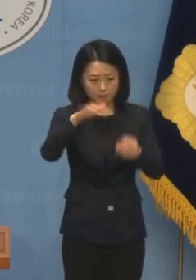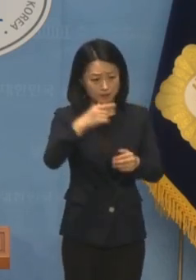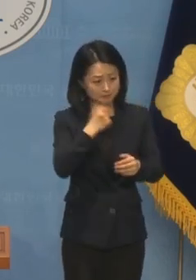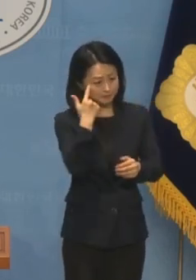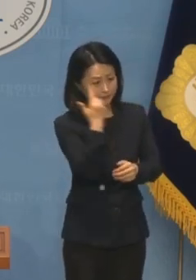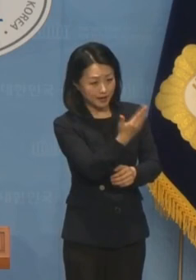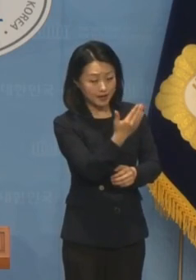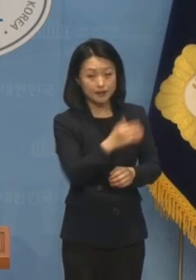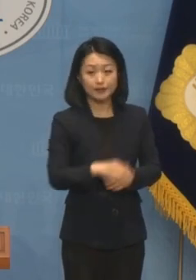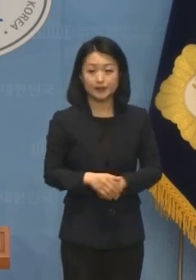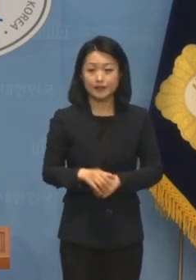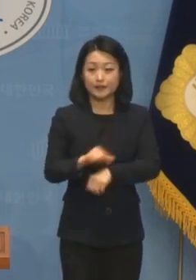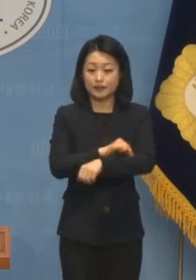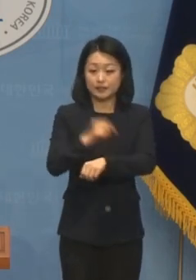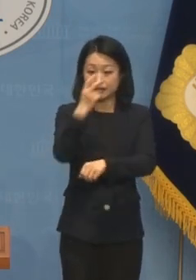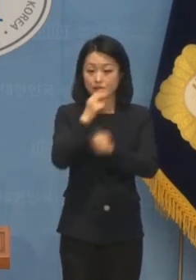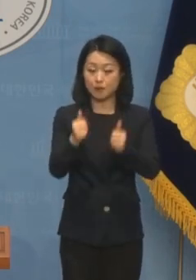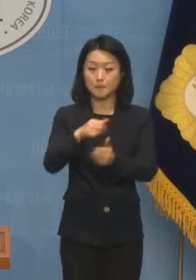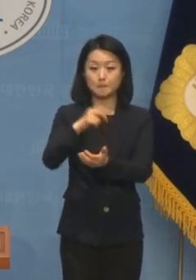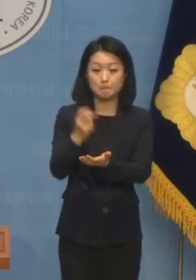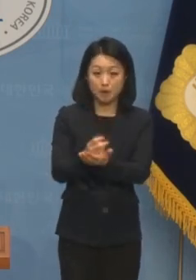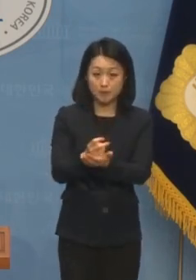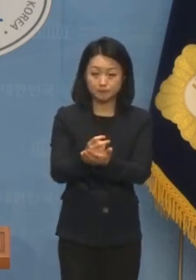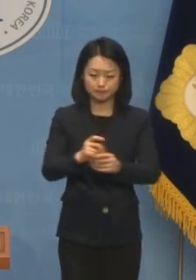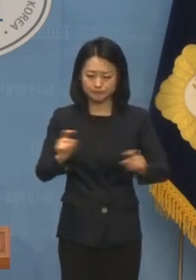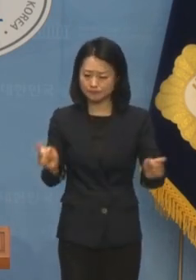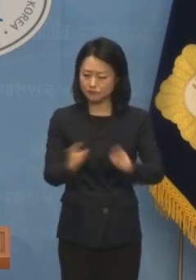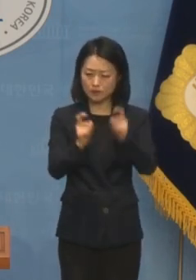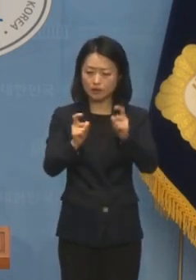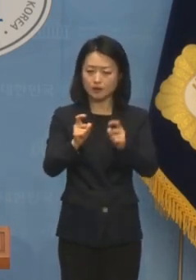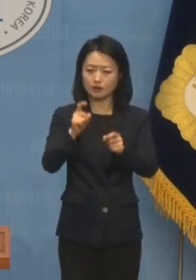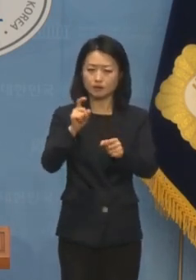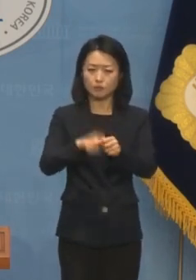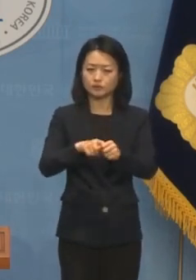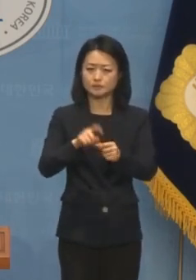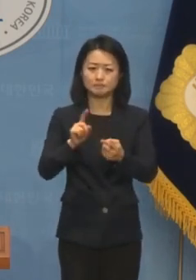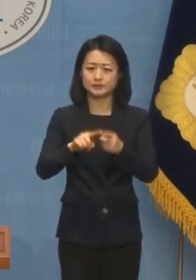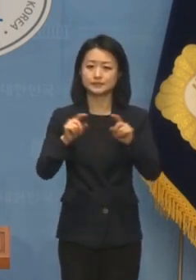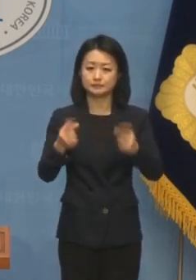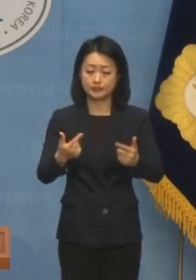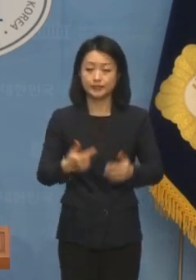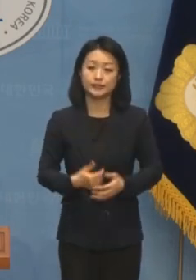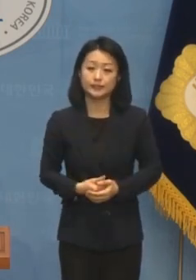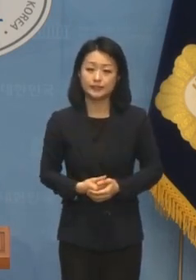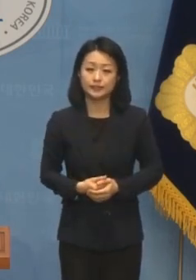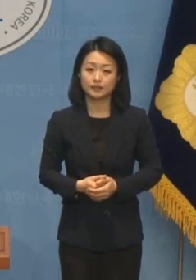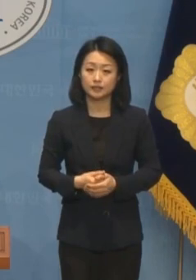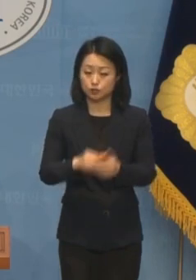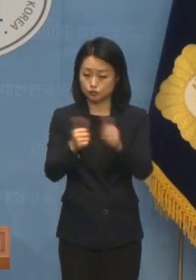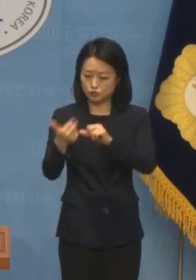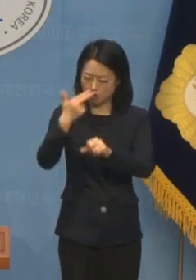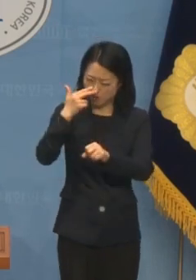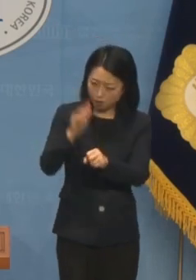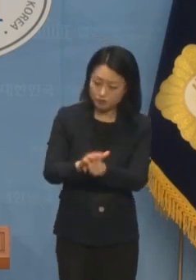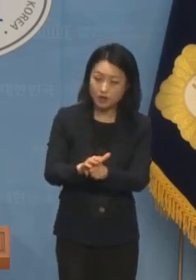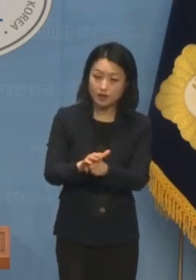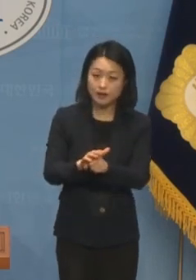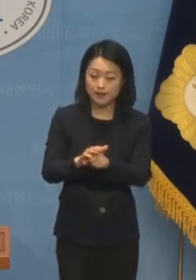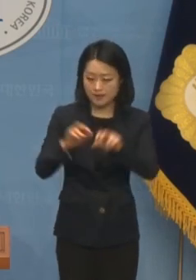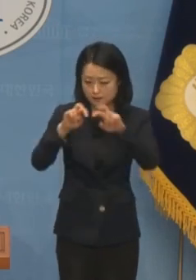최상병 특검법은 단 한 번도 정쟁의 대상이 아니었습니다. 억울한 죽음을 밝히는